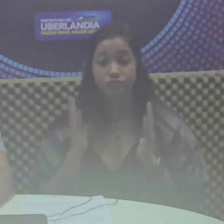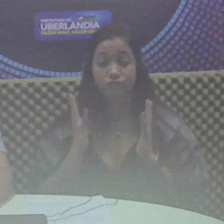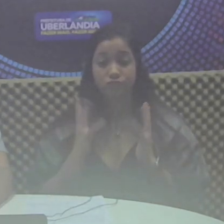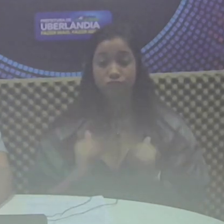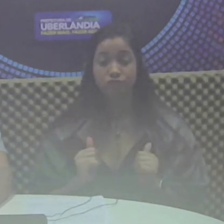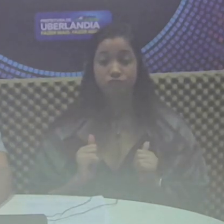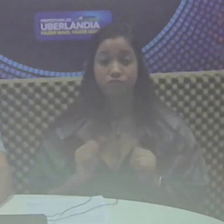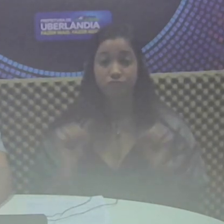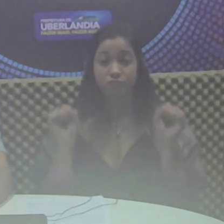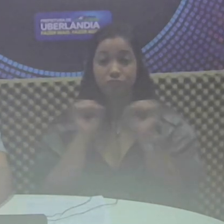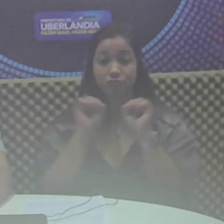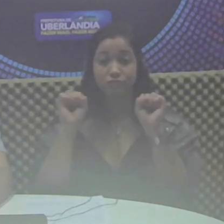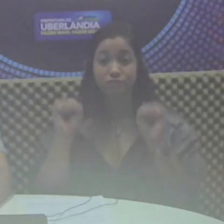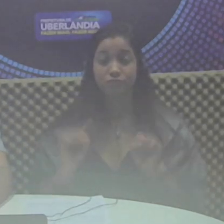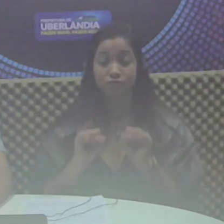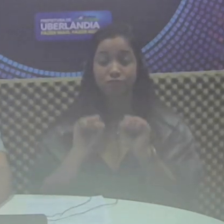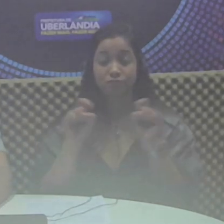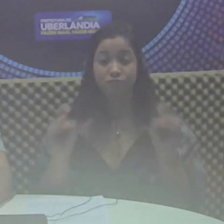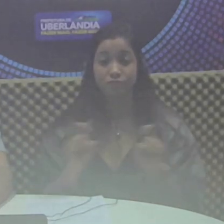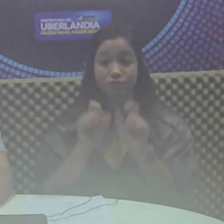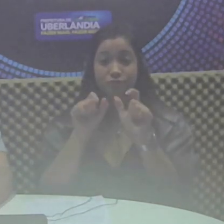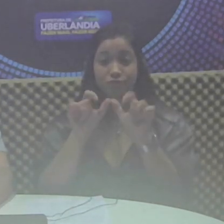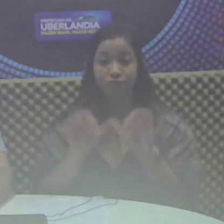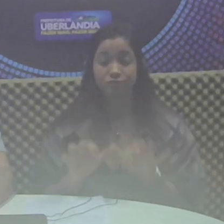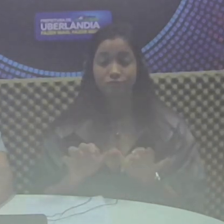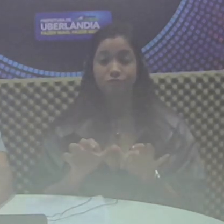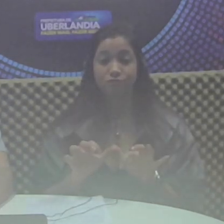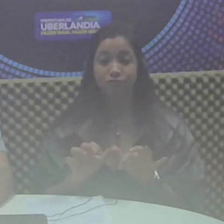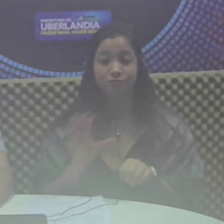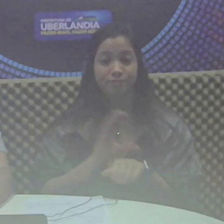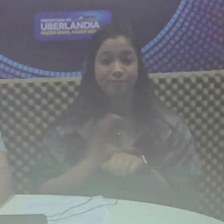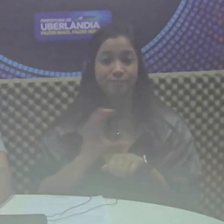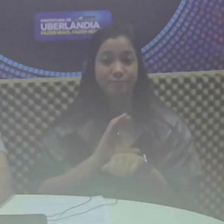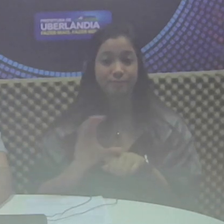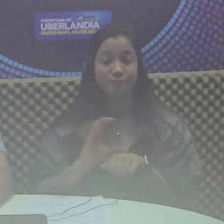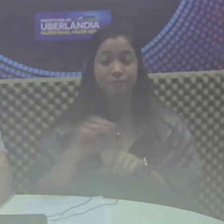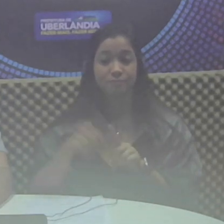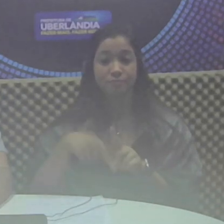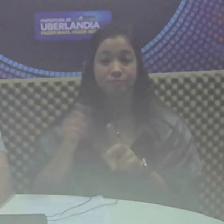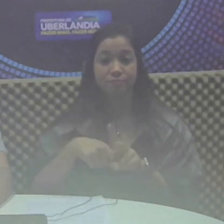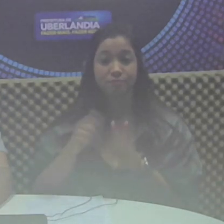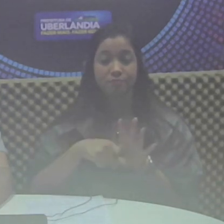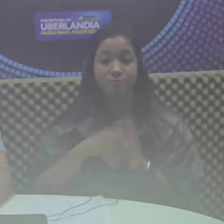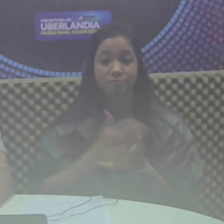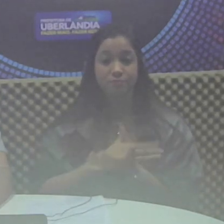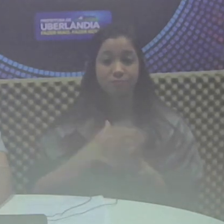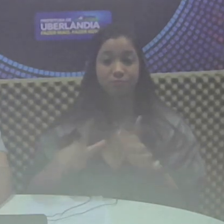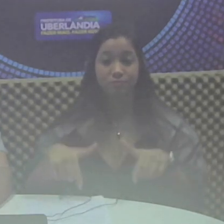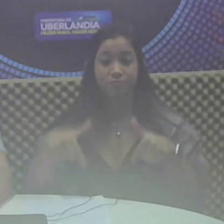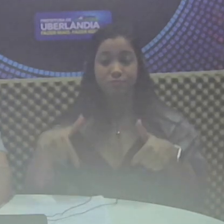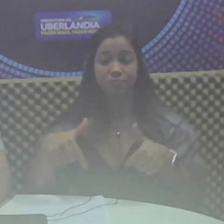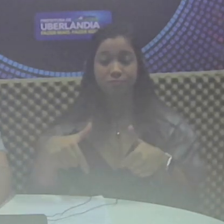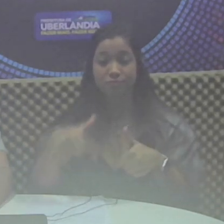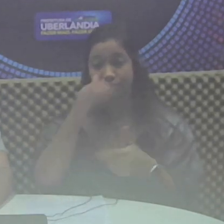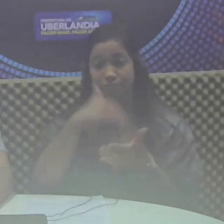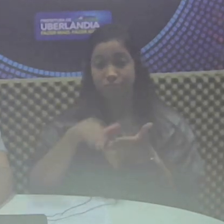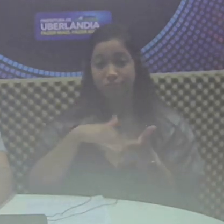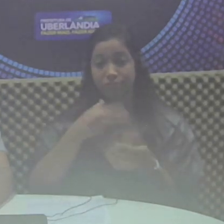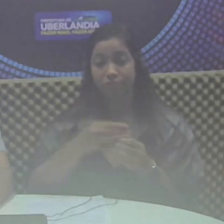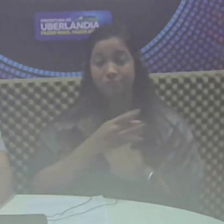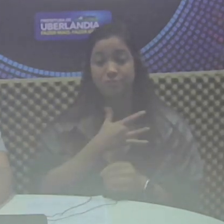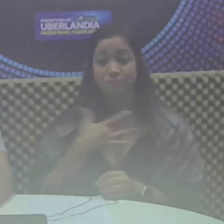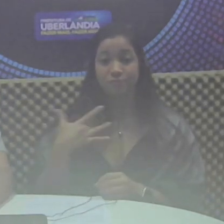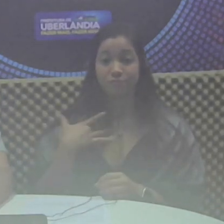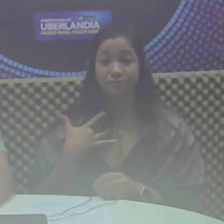e sistemas computadorizados. As capacitações mensais são iniciativa da Secretaria Municipal de Saúde